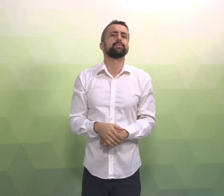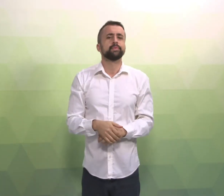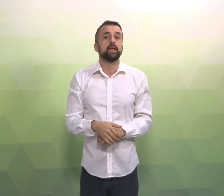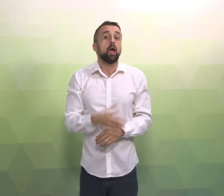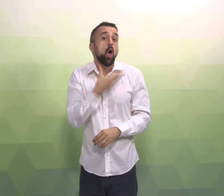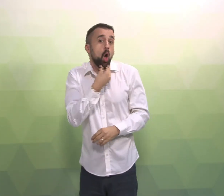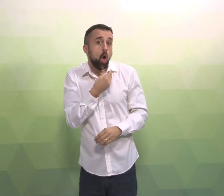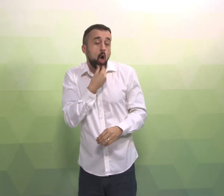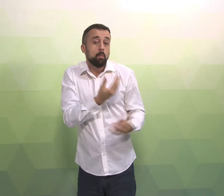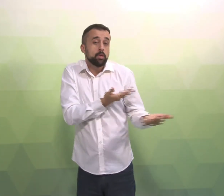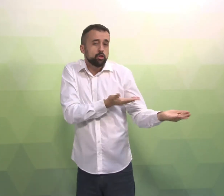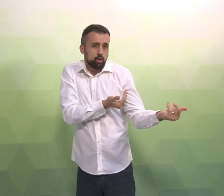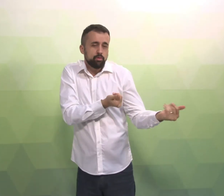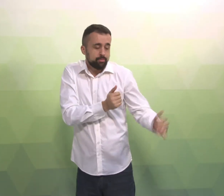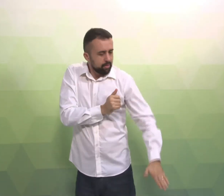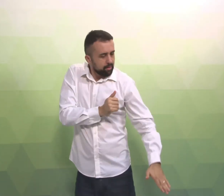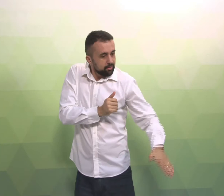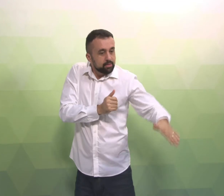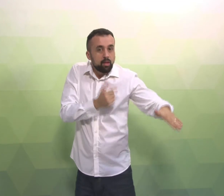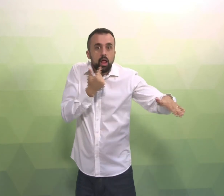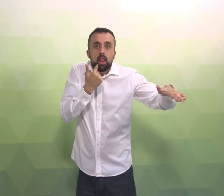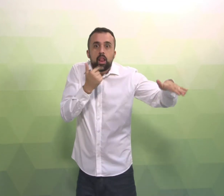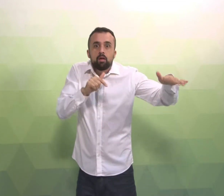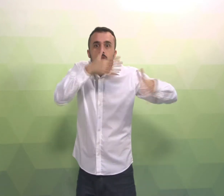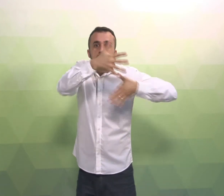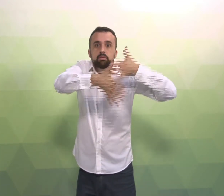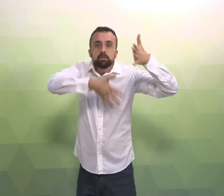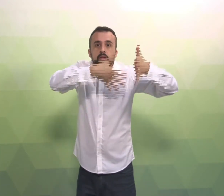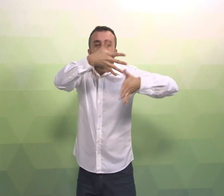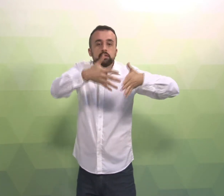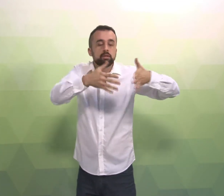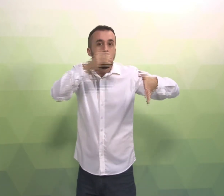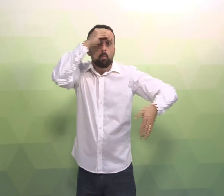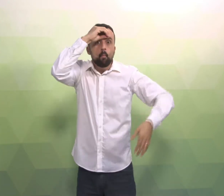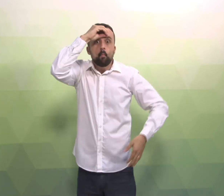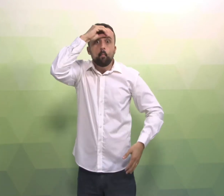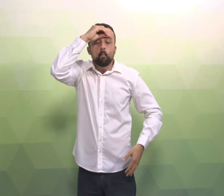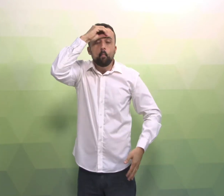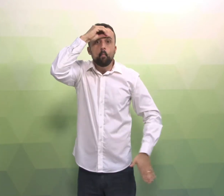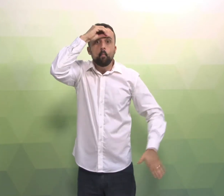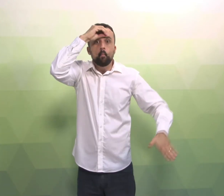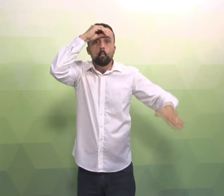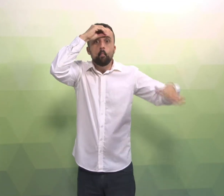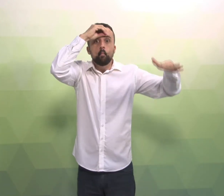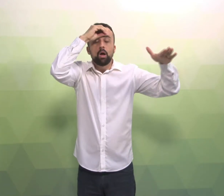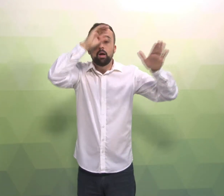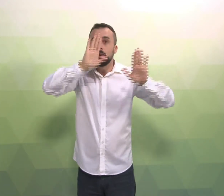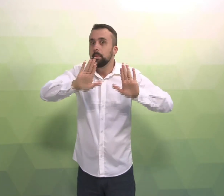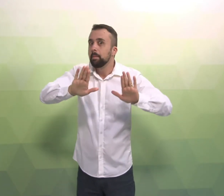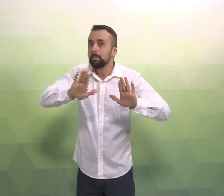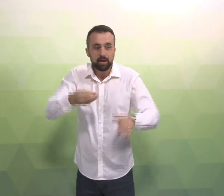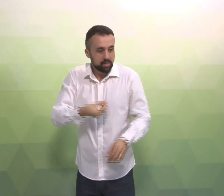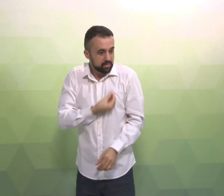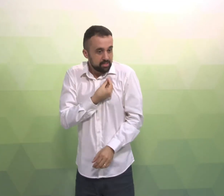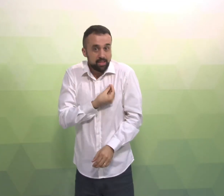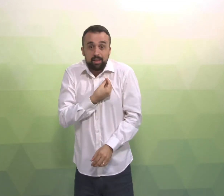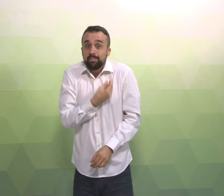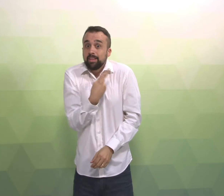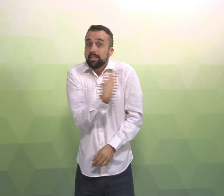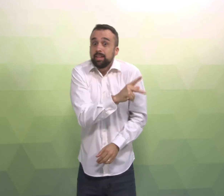O vídeo trata de um rapaz que cresceu sem aprender sua língua de sinais. Mas como a história da